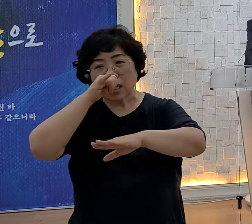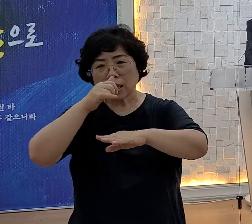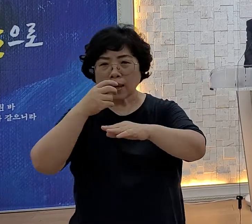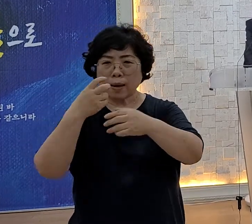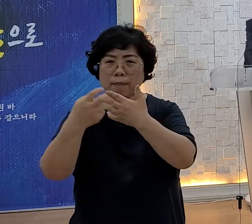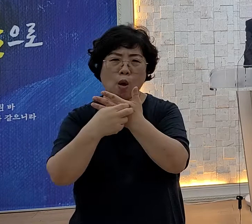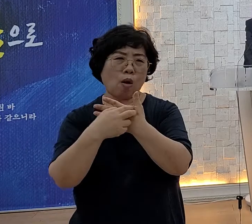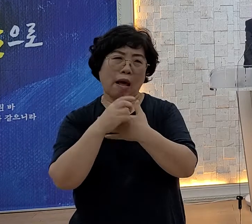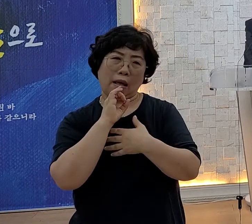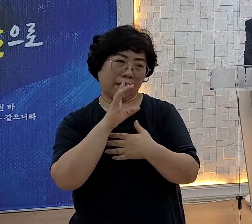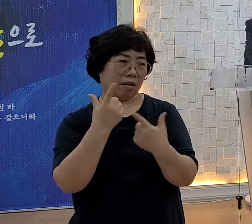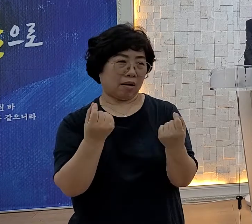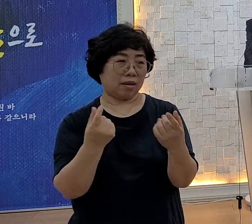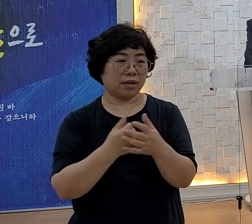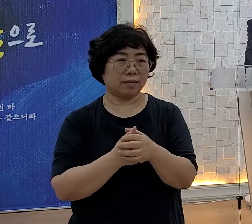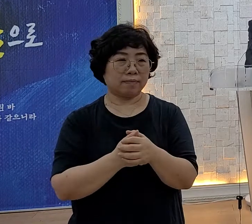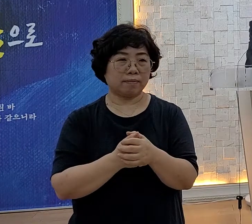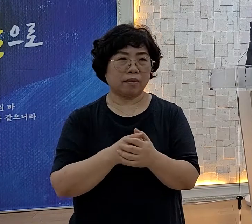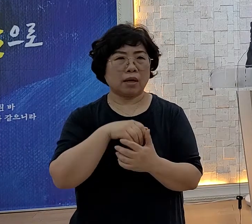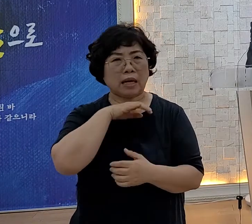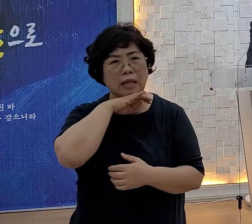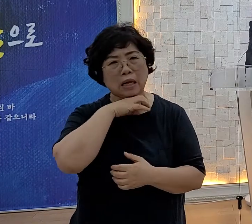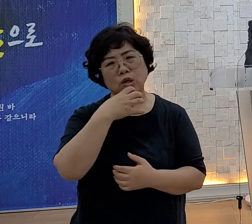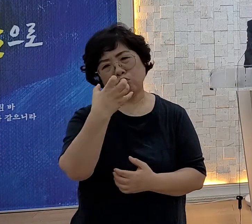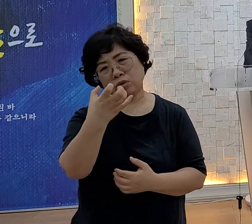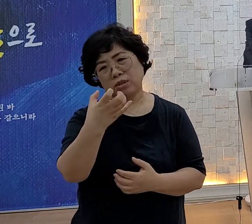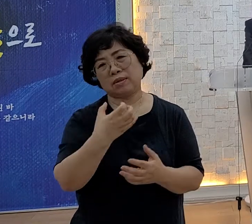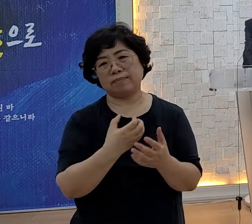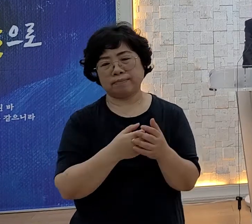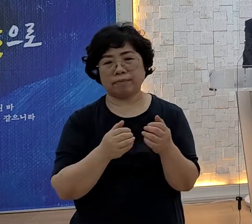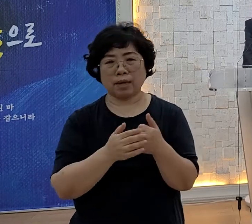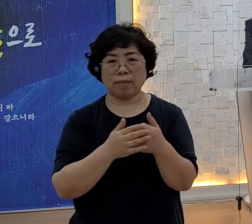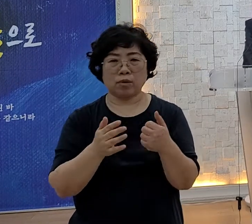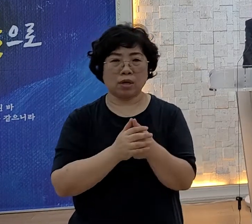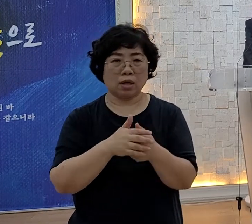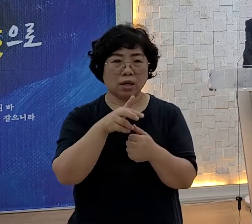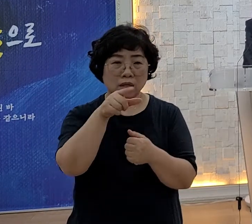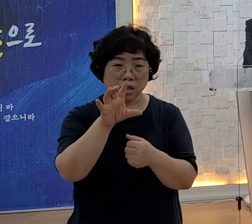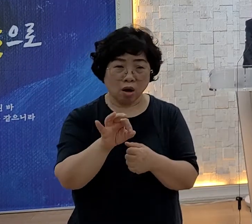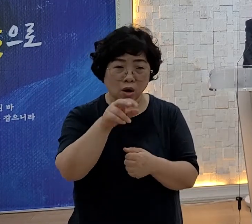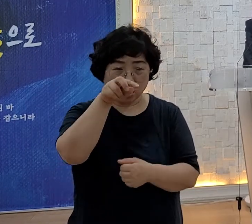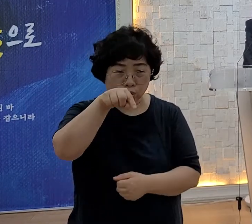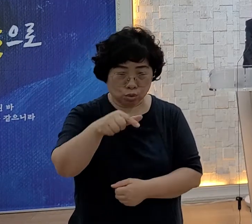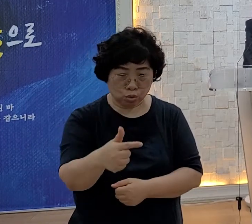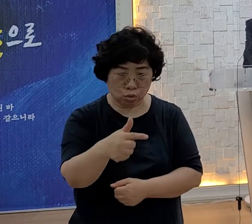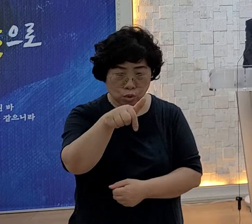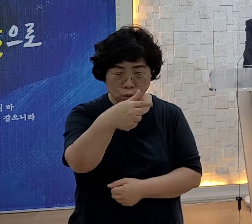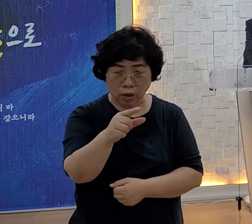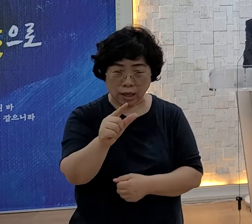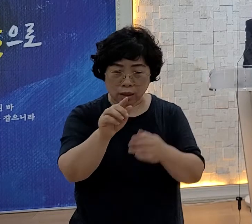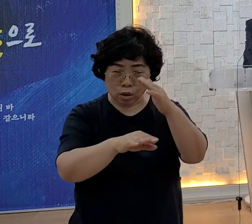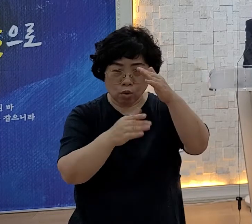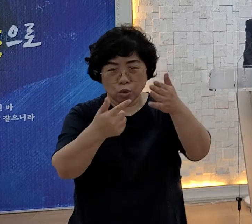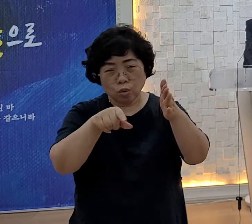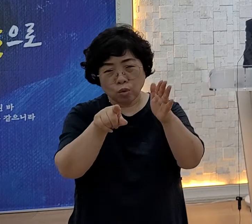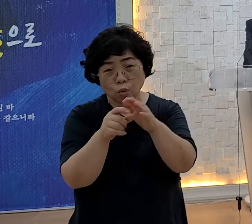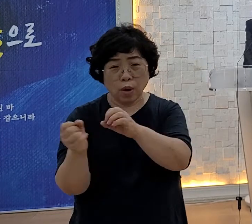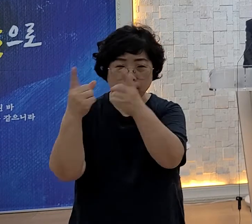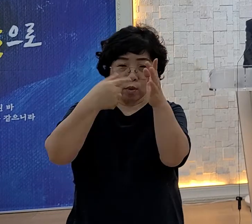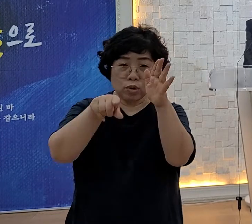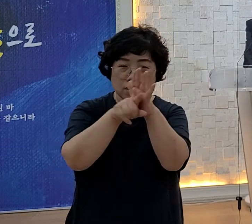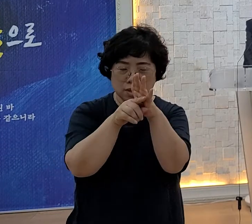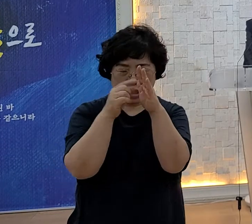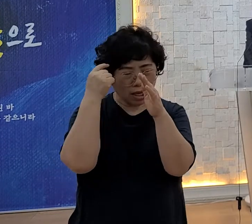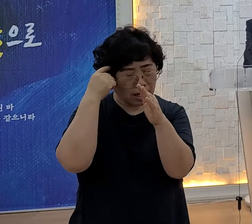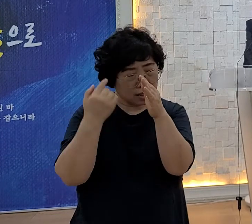우리 90세의 노령입니다. 우리 정순관 성도님 위해서 그러면 회복하도록 기도해 주시면